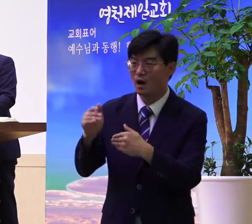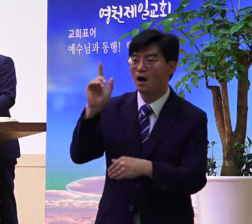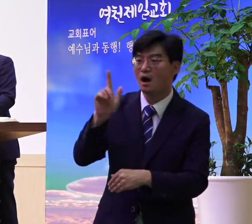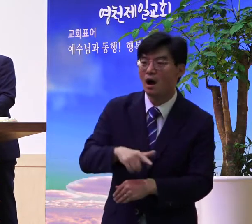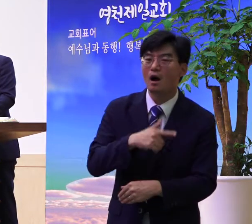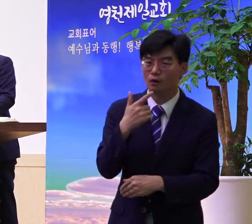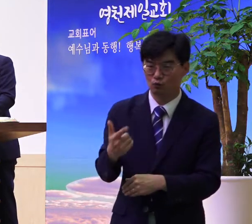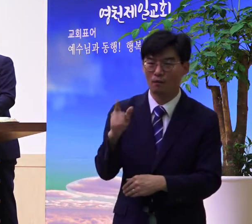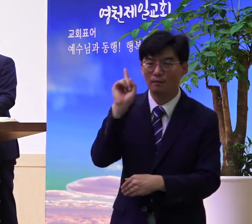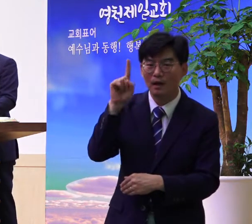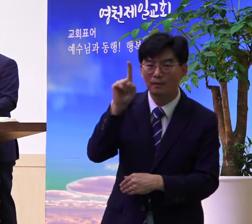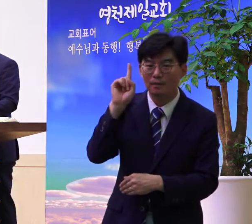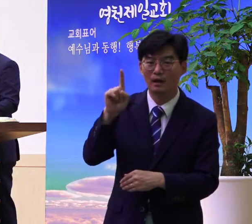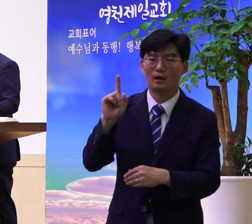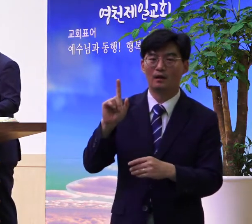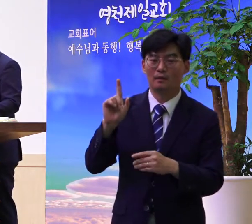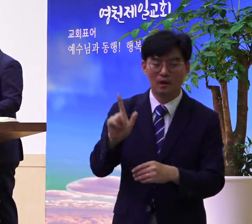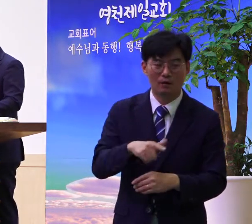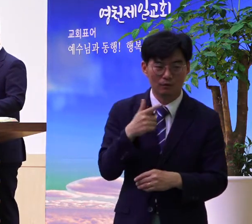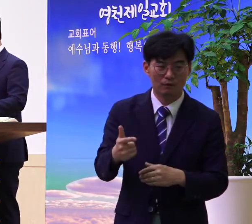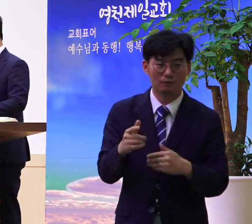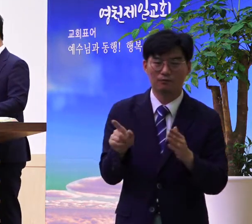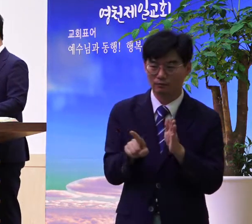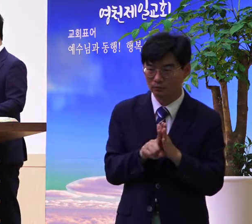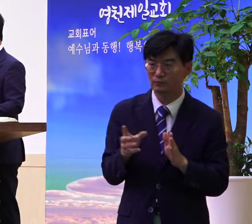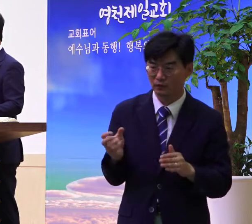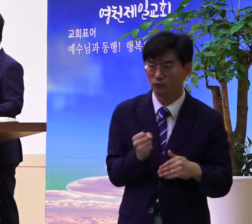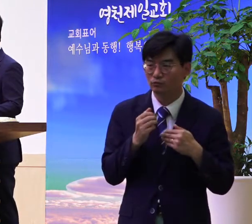없는 나그네 같은 존재가 된 것입니다.